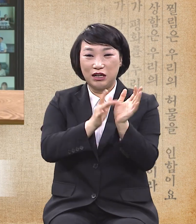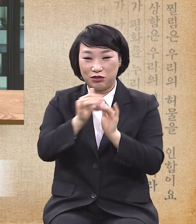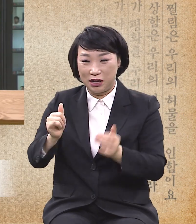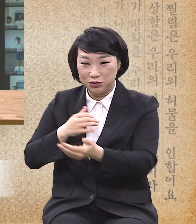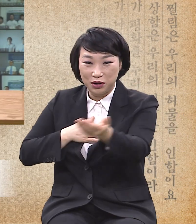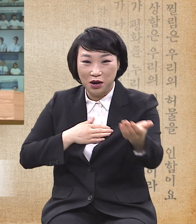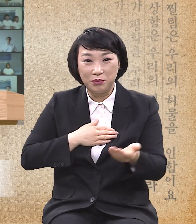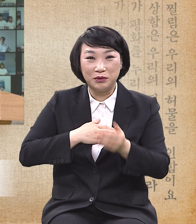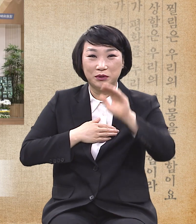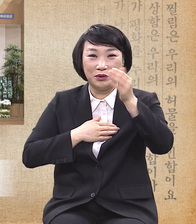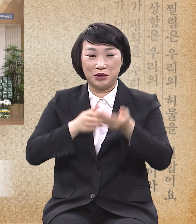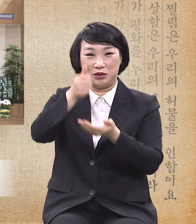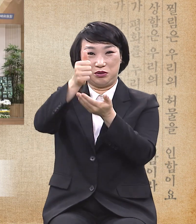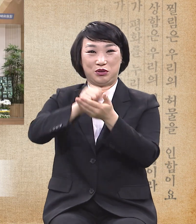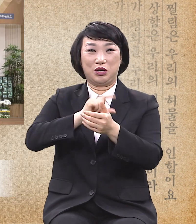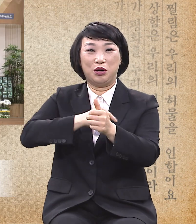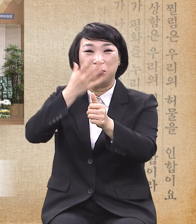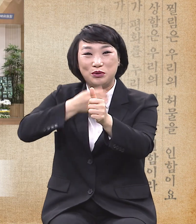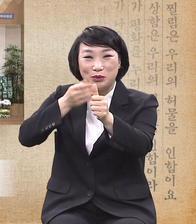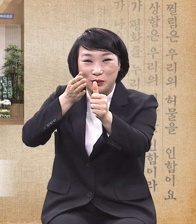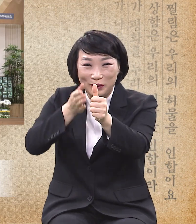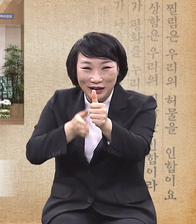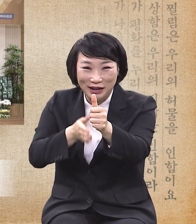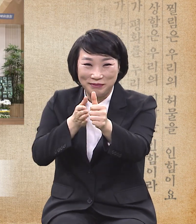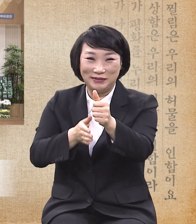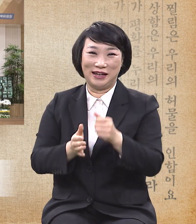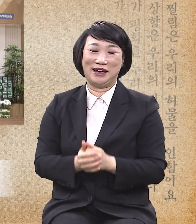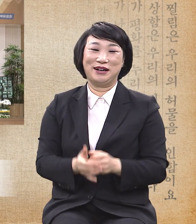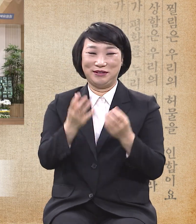되기를 주님의 이름으로 축원합니다.